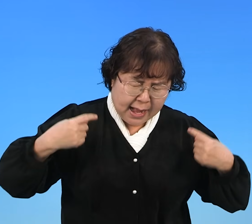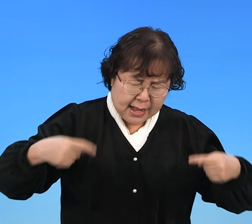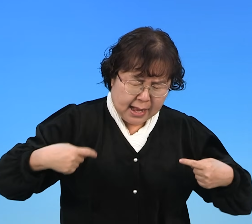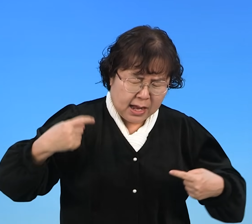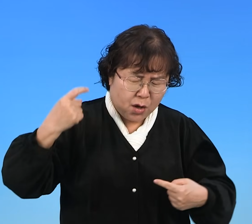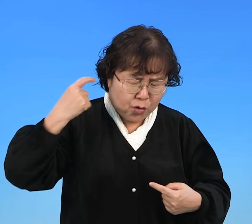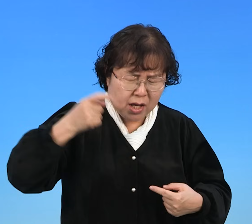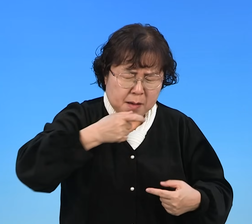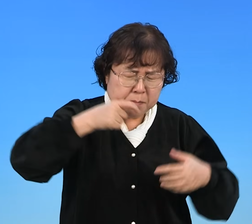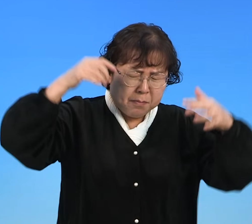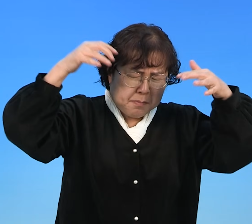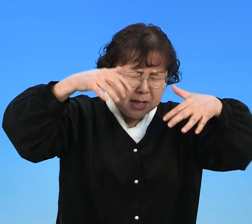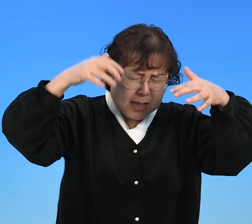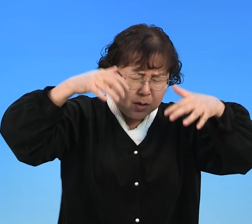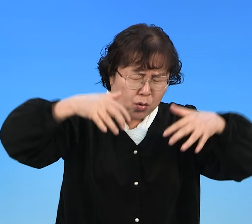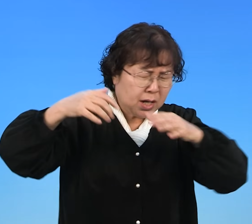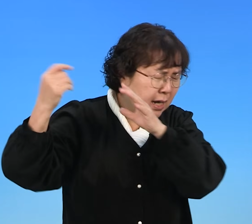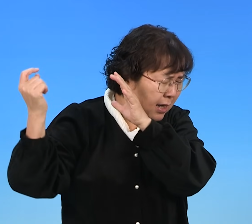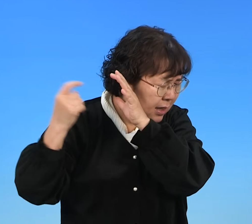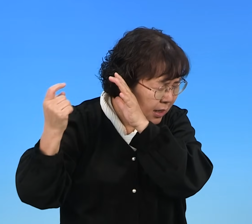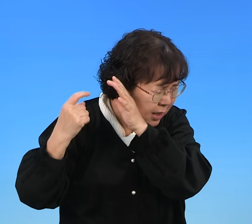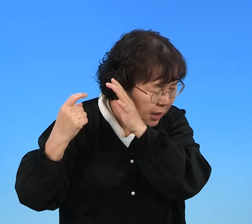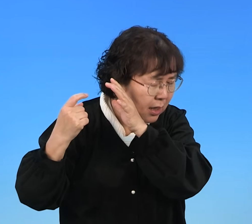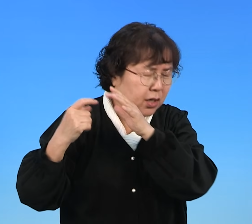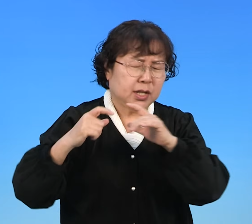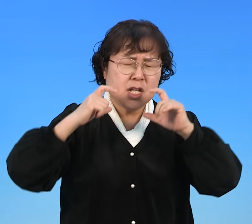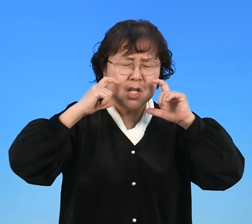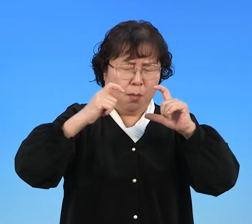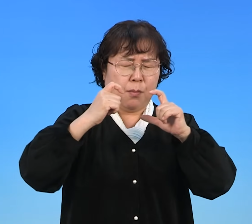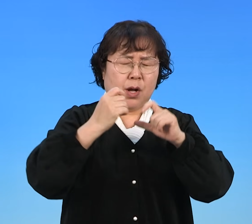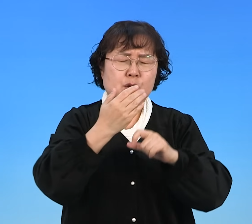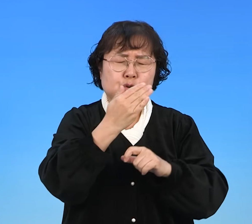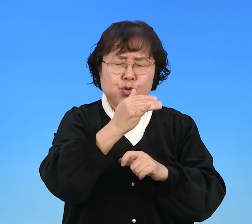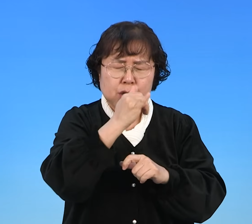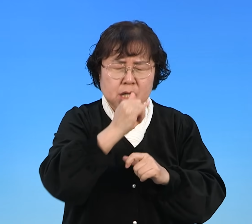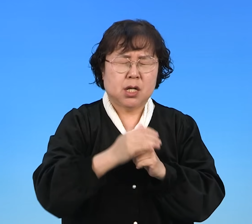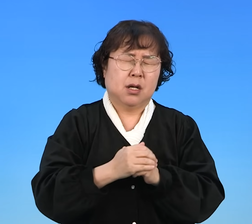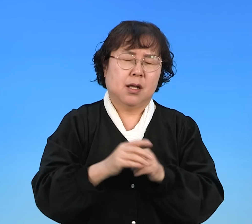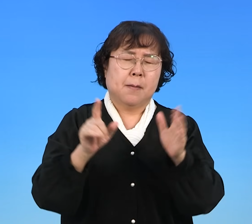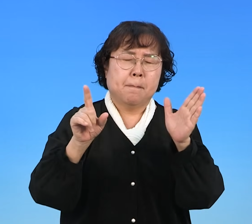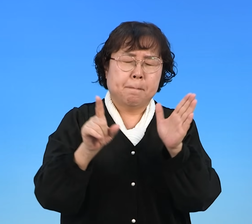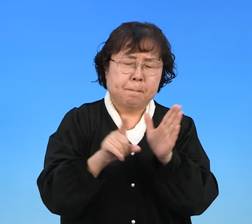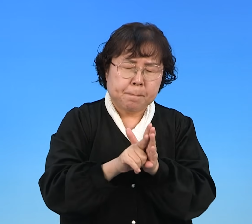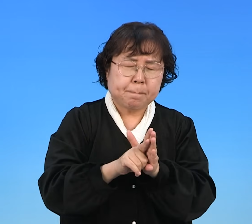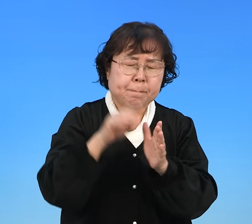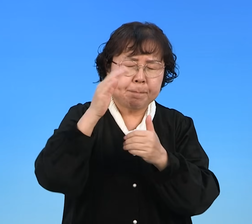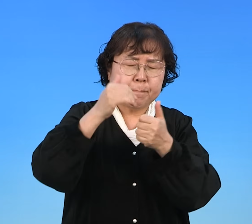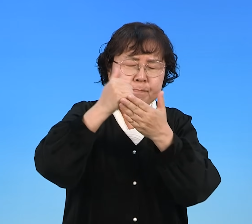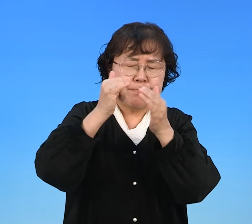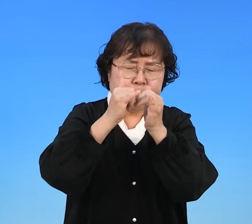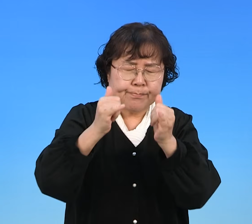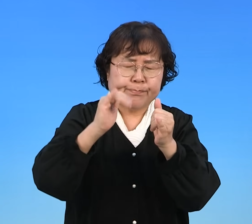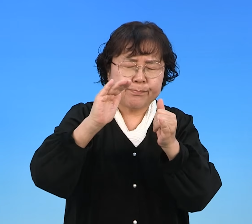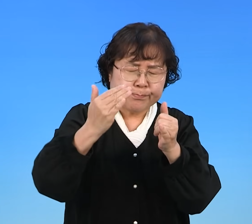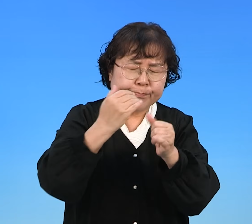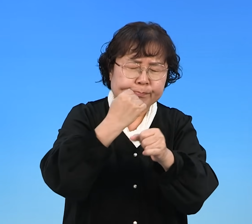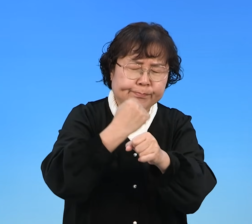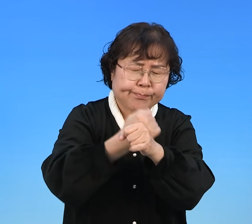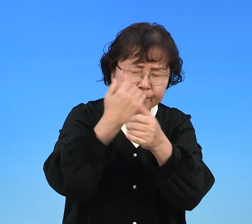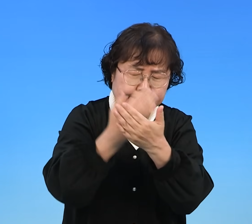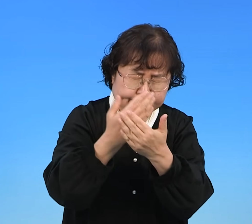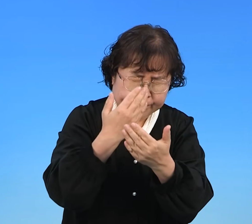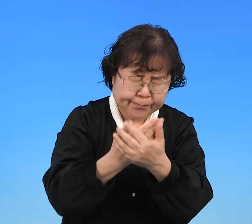귀에 빗소리가 들린다. 아버지, 이 사실을 선포할 수 있는 믿음의 하나님의 사람들 되게